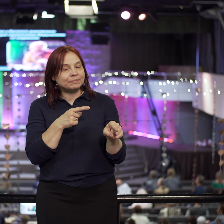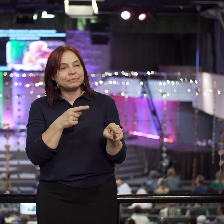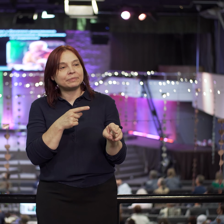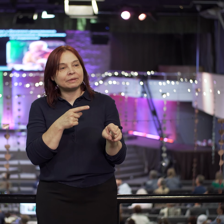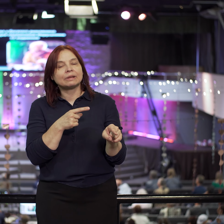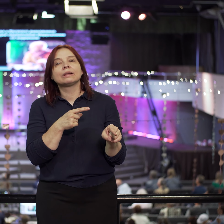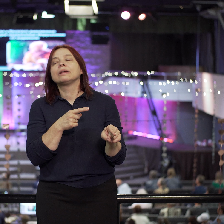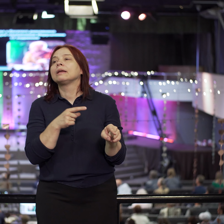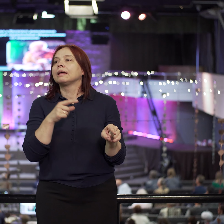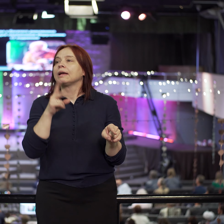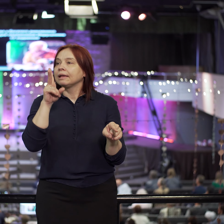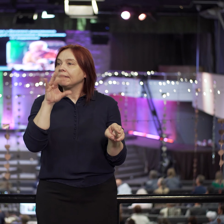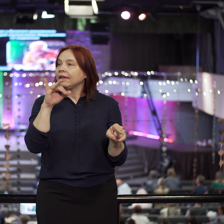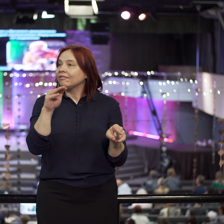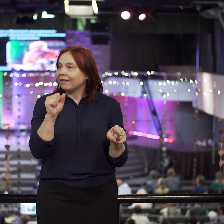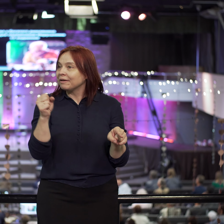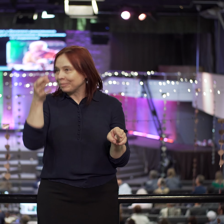языке Иисус называл его Кифа.